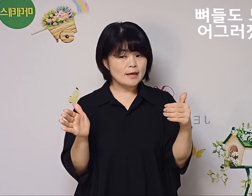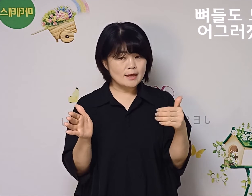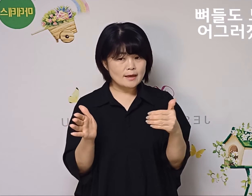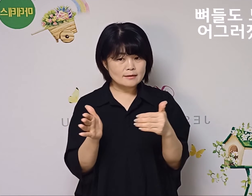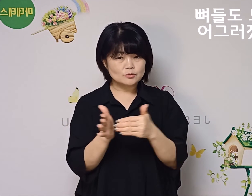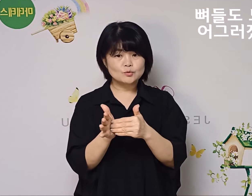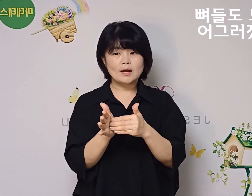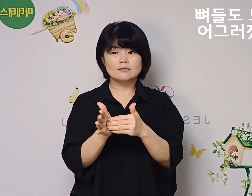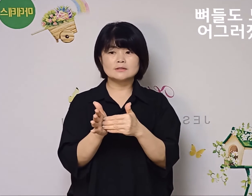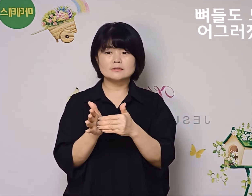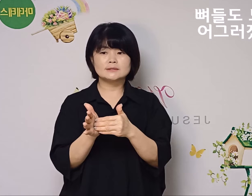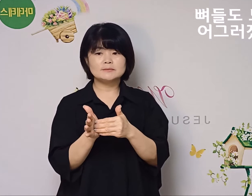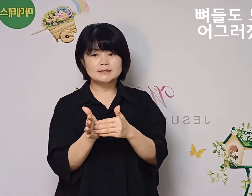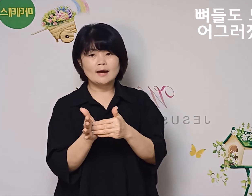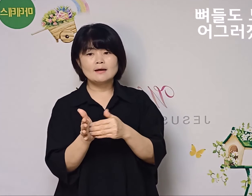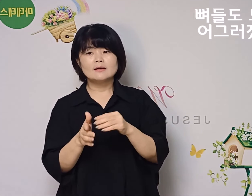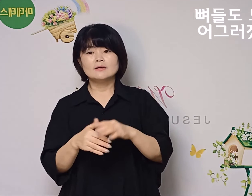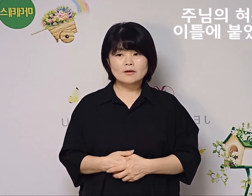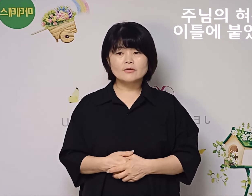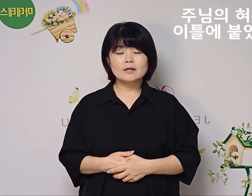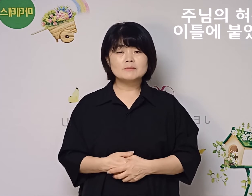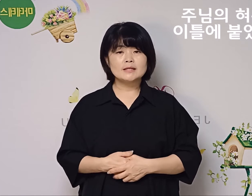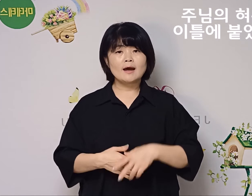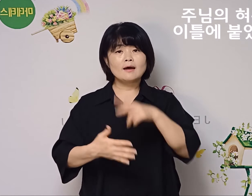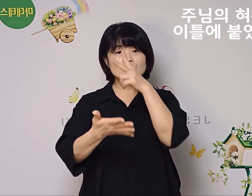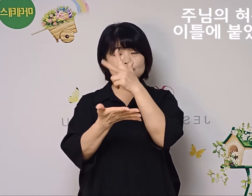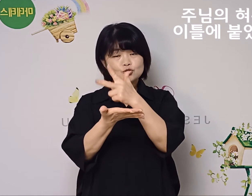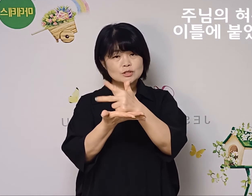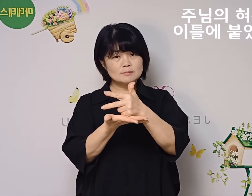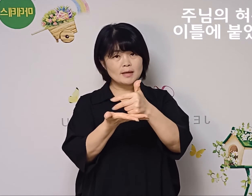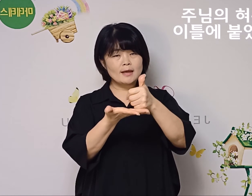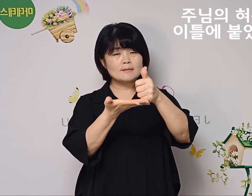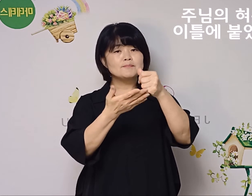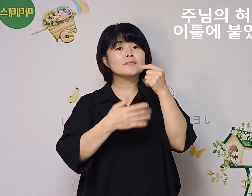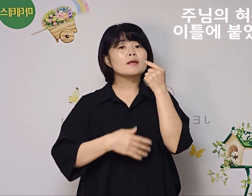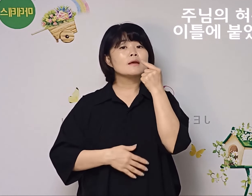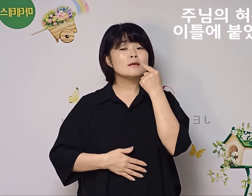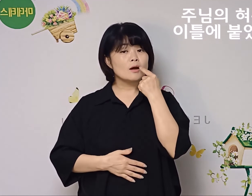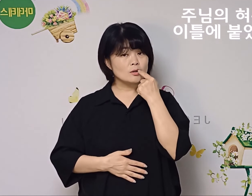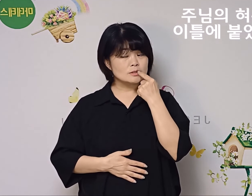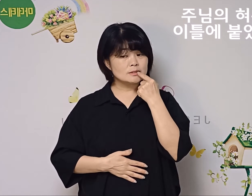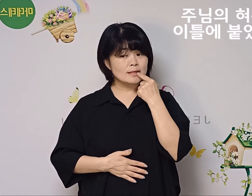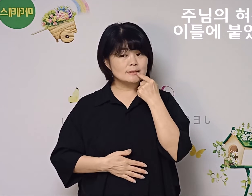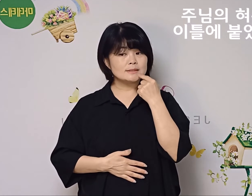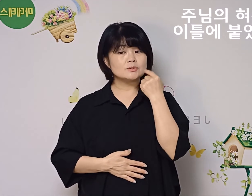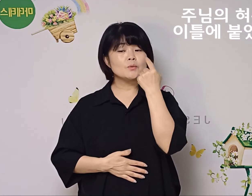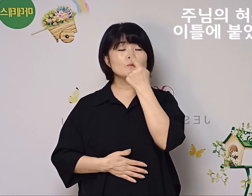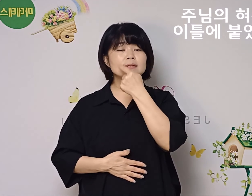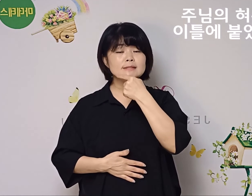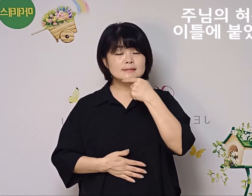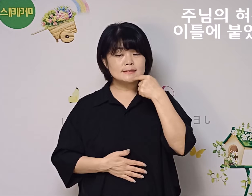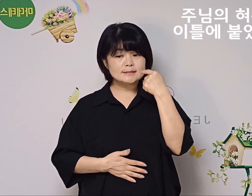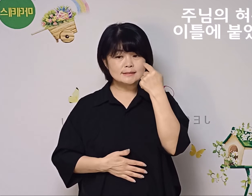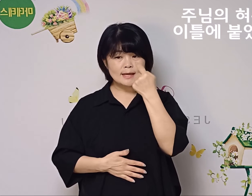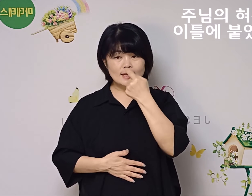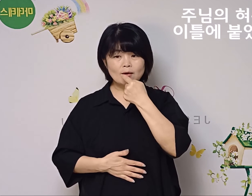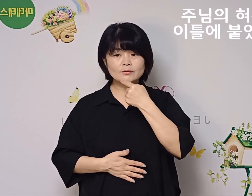어그러졌네. 이것도 과거를 넣습니다. 연결합니다. 주님의 혀는 가리키시고 이틀에 어떻게